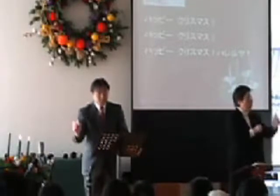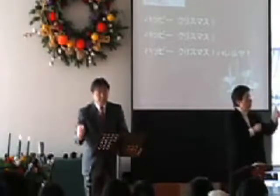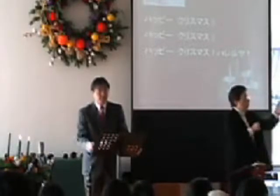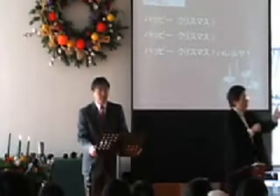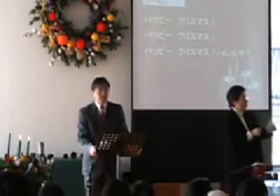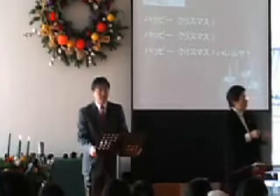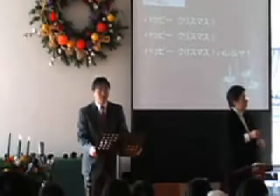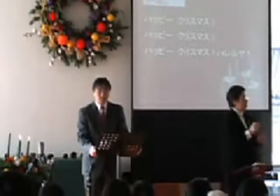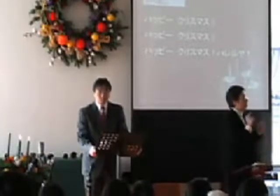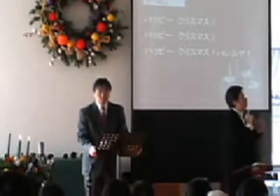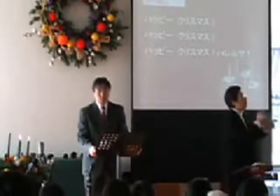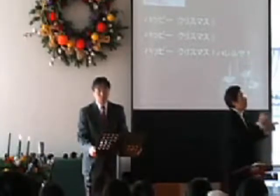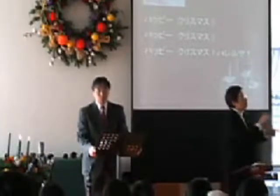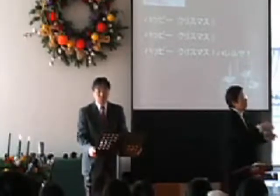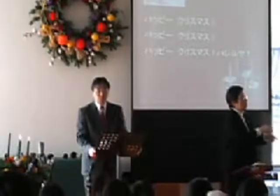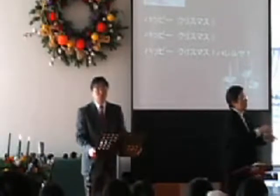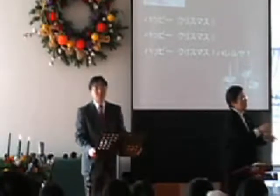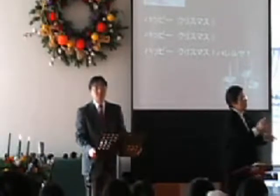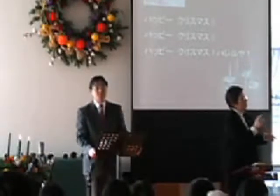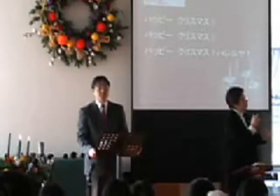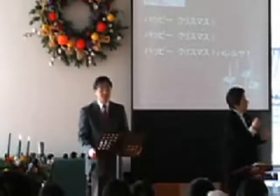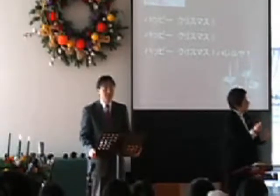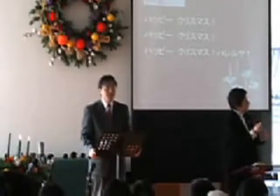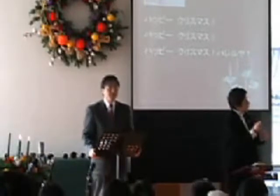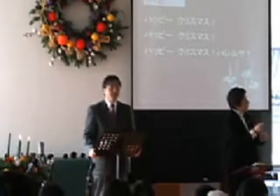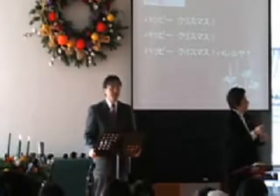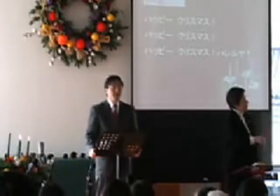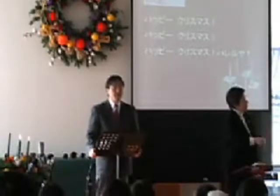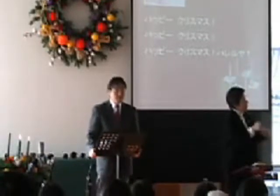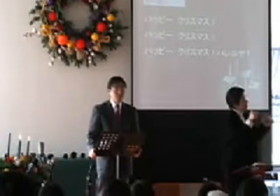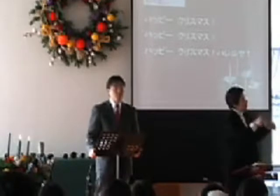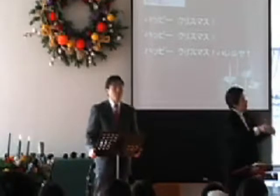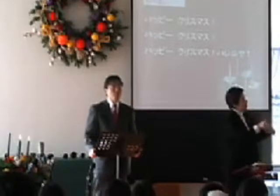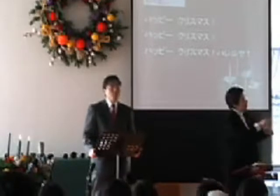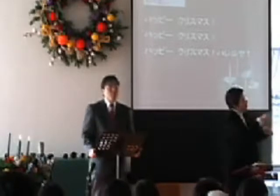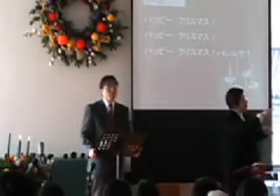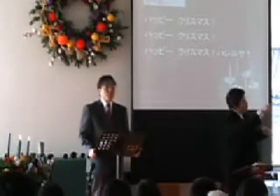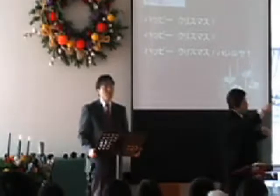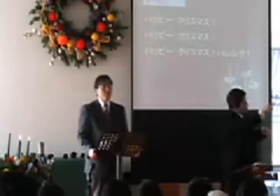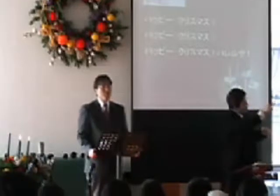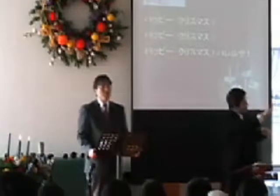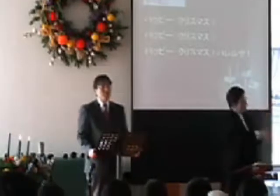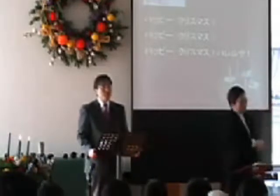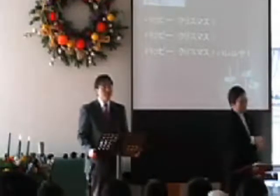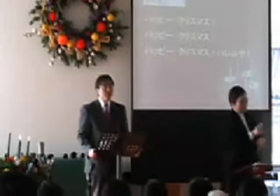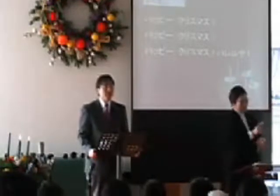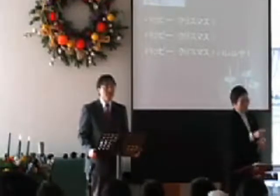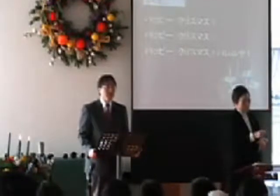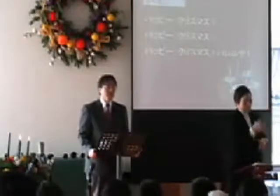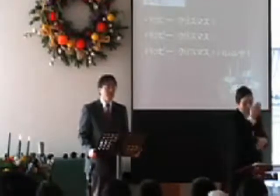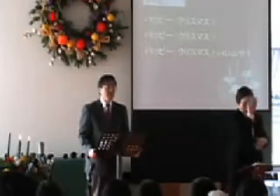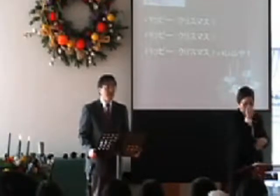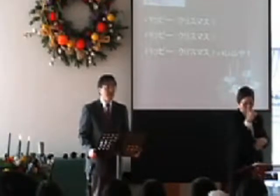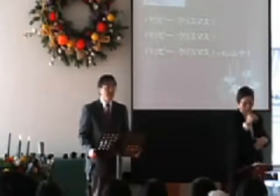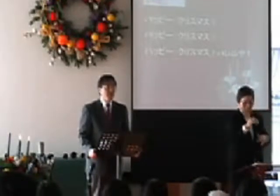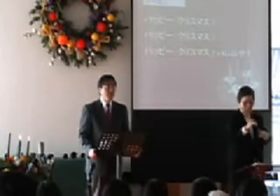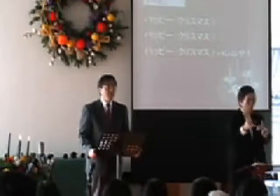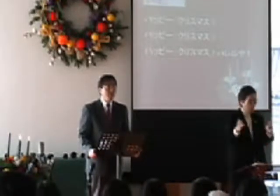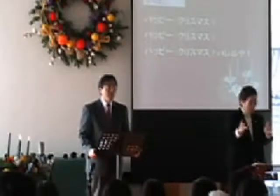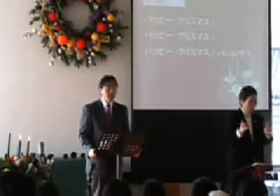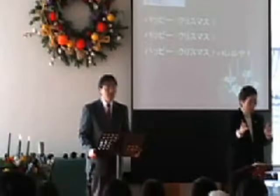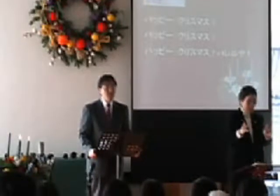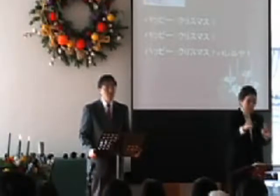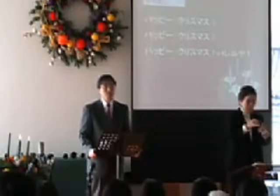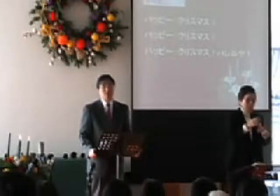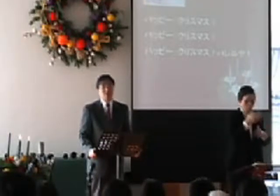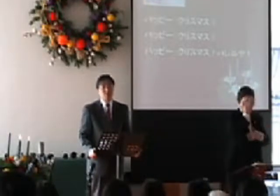配するようなものすごい王様が生まれたかもしれないと思ってですね、それを王様に言ったんです。王